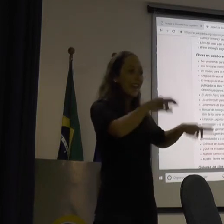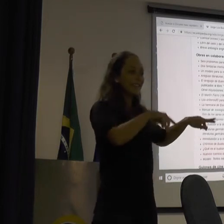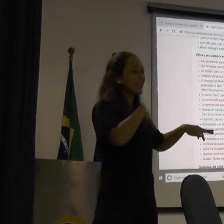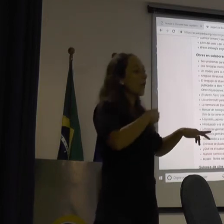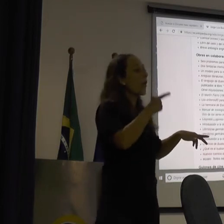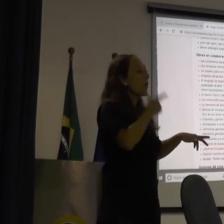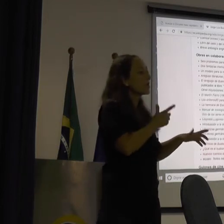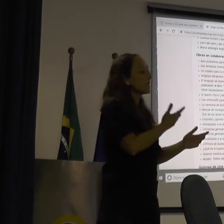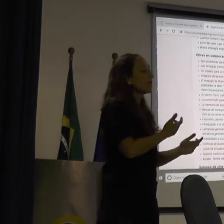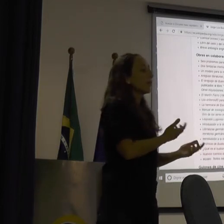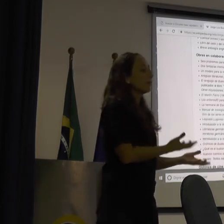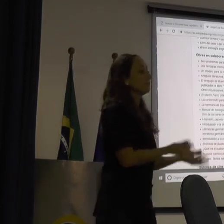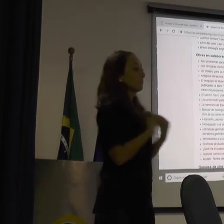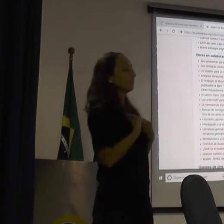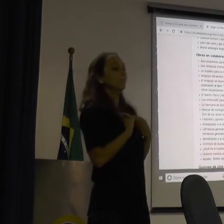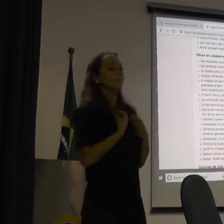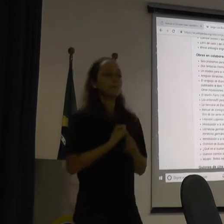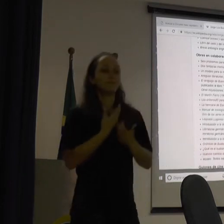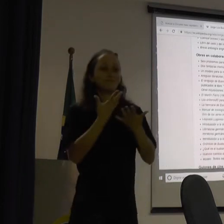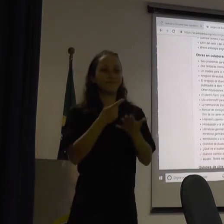quase terminando. A